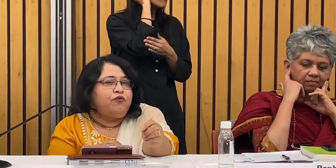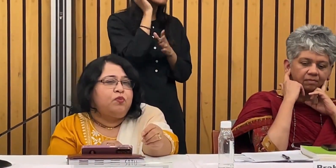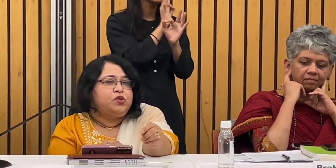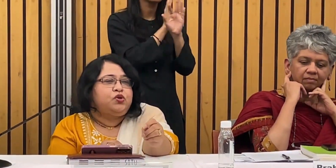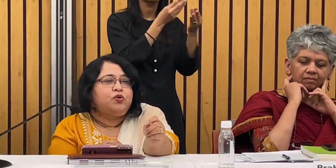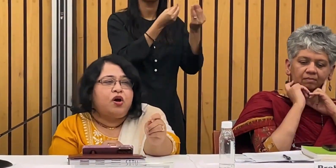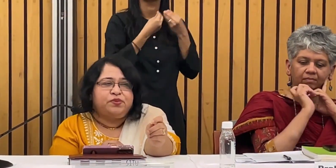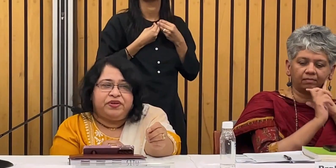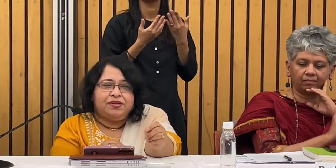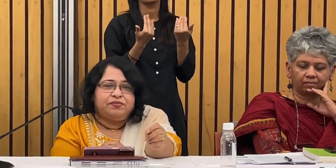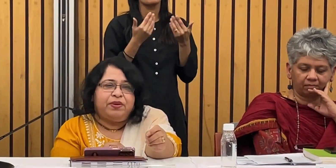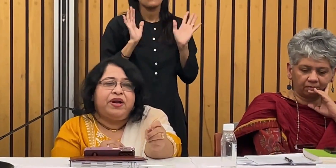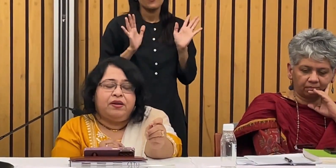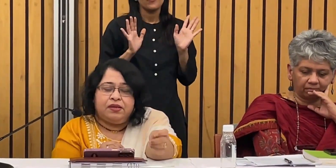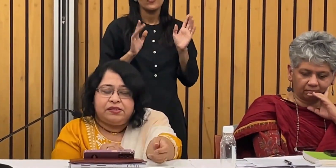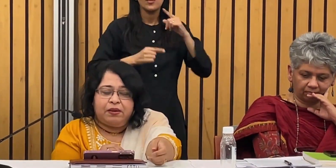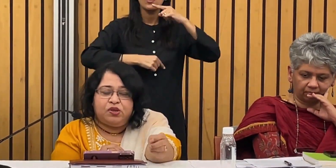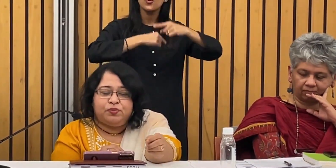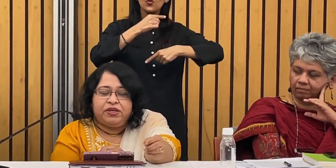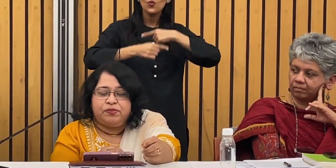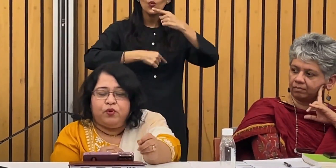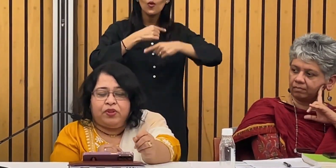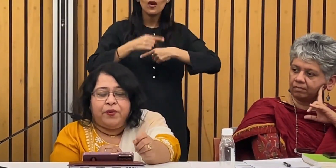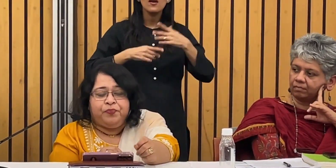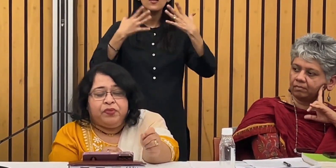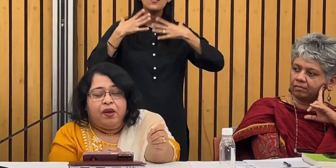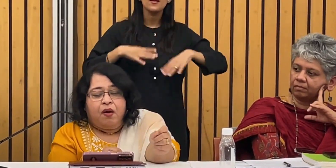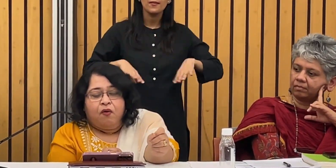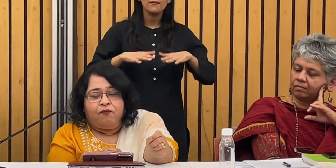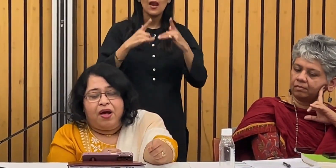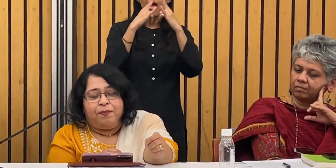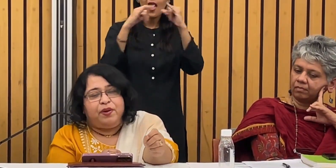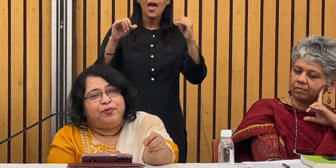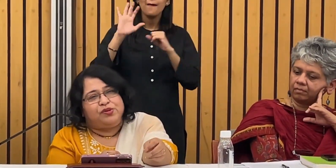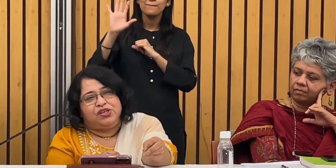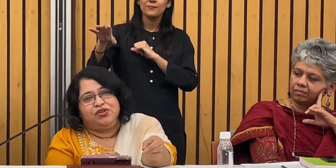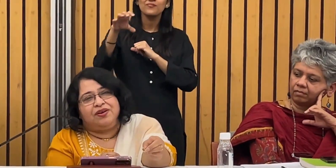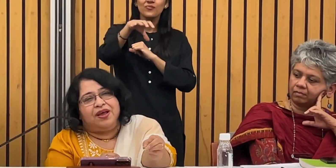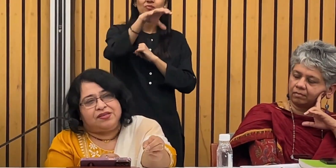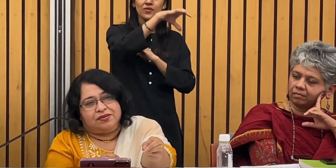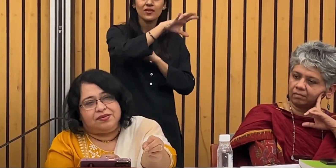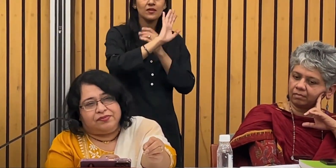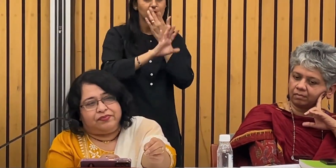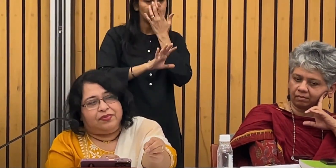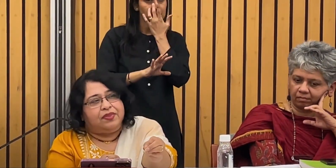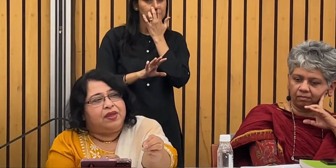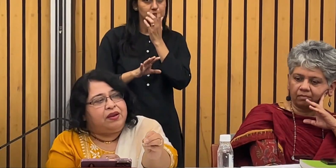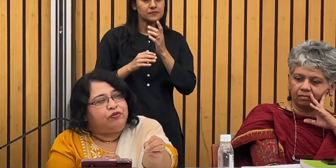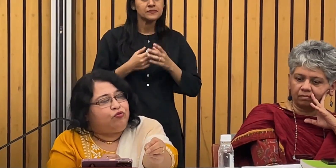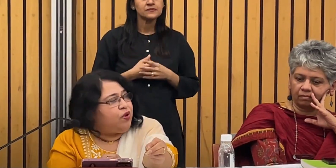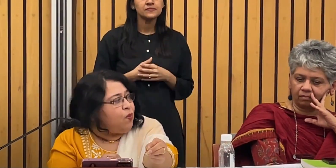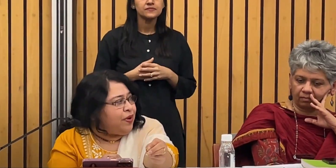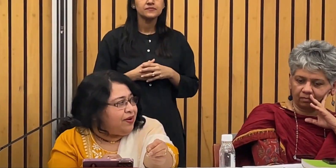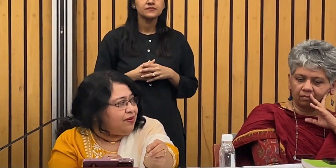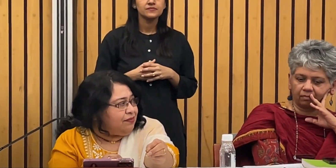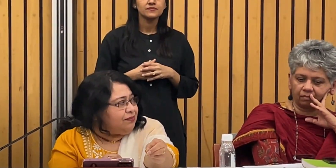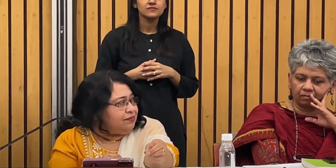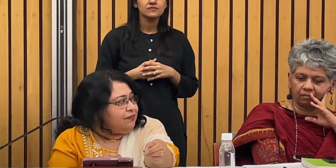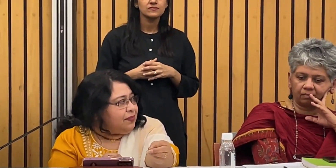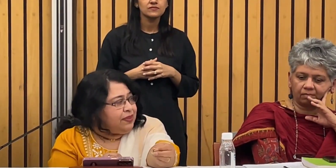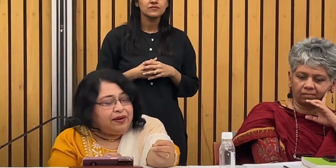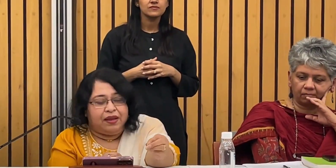इंक्वायरी फॉर्म्स जो हॉस्पिटल्स में, मेडिकल इस्टेब्लिशमेंट्स में होते हैं, वहाँ पर प्रोसीजरल हैसल्स दे नीड टू बी